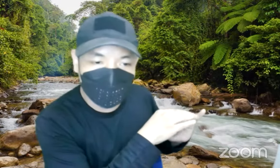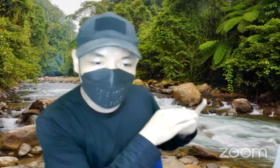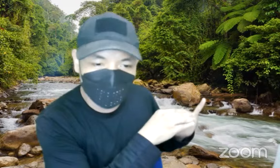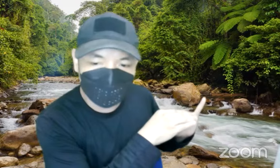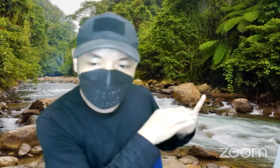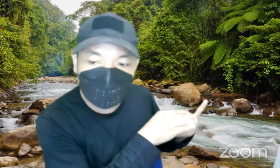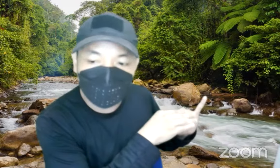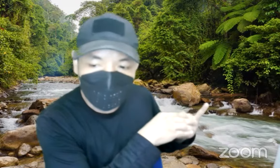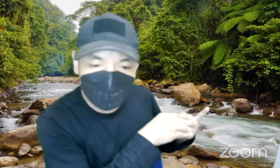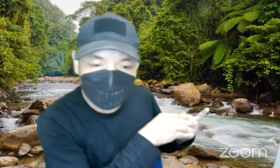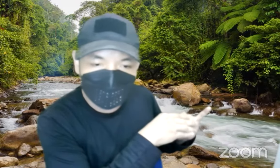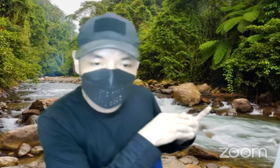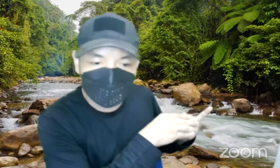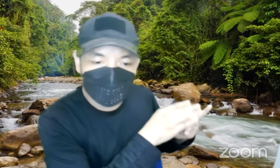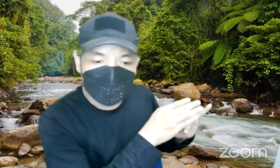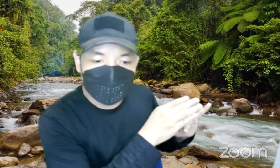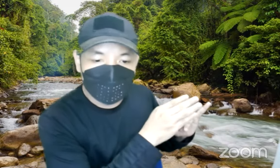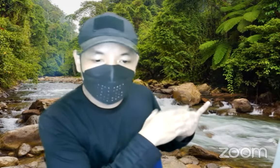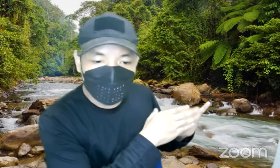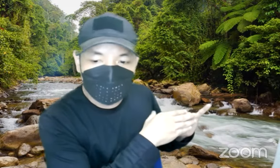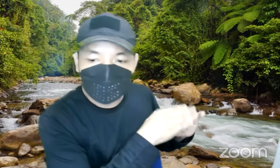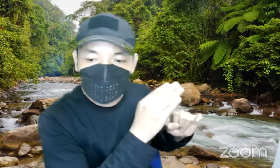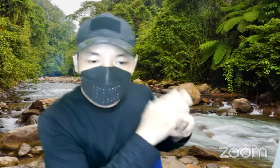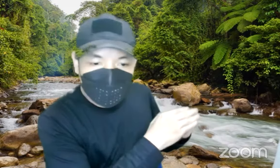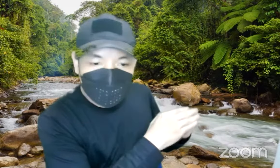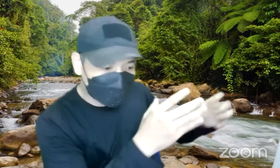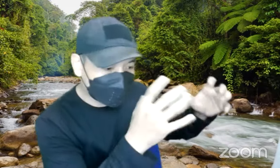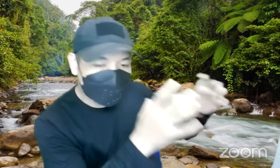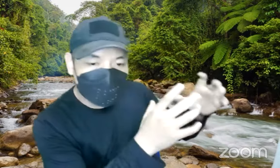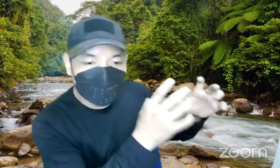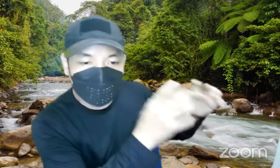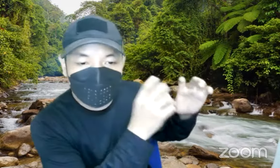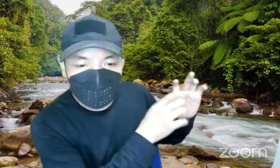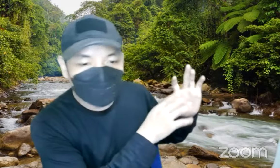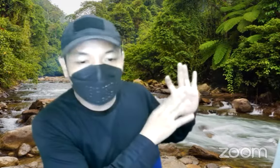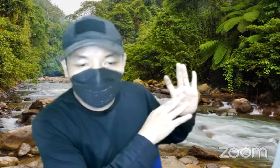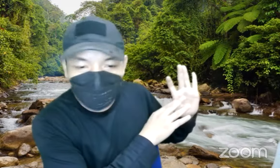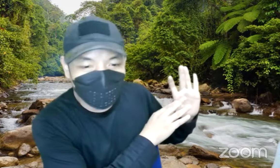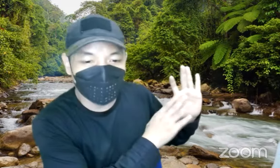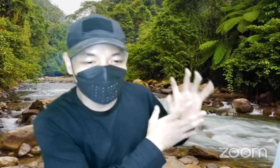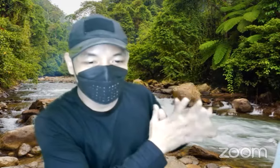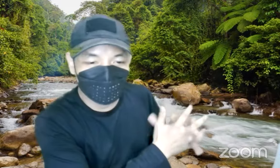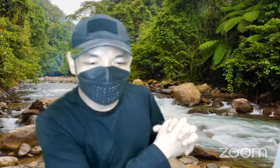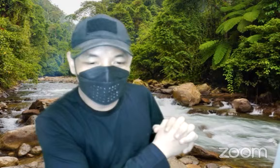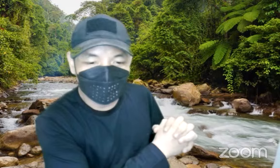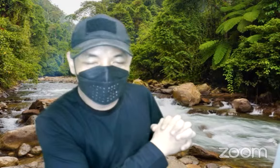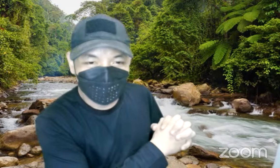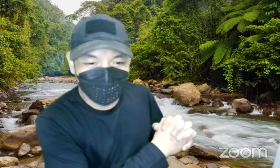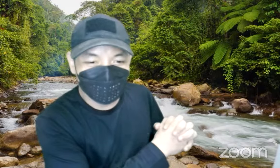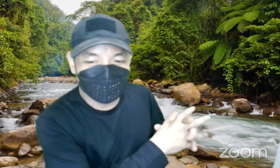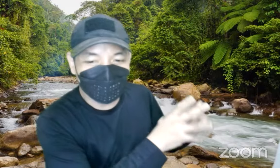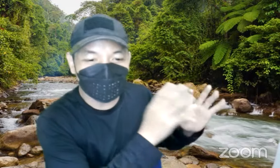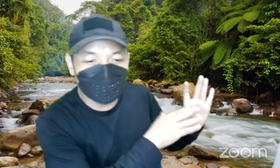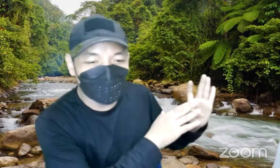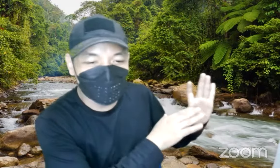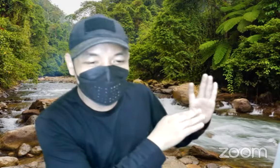င်မှာရှိနေပါတယ်နော်လက်နက်ခဲယံတွေမှာ made in မြန်မာတော့မဟုတ်တော့ပါဘူးနော်အကုန်လုံးကတော့ made in